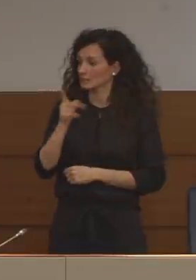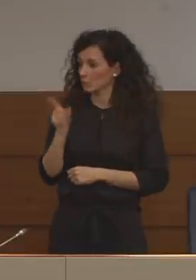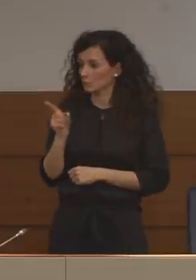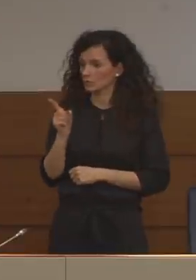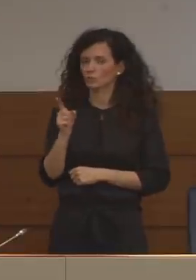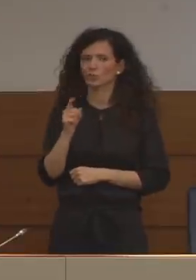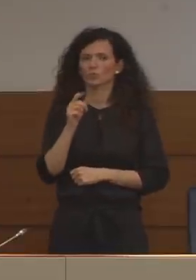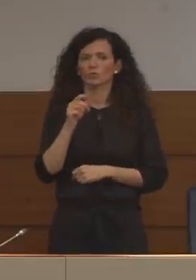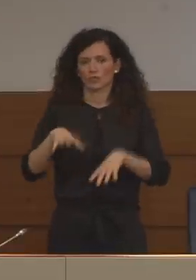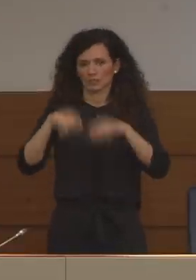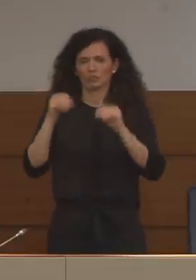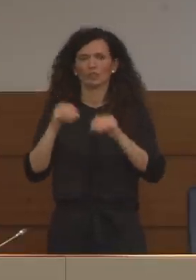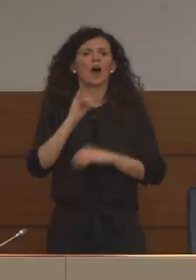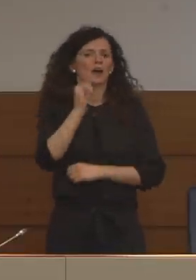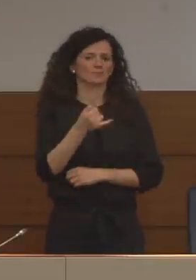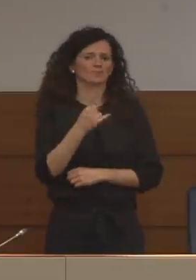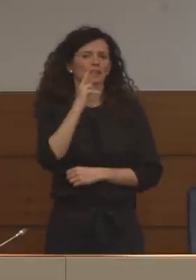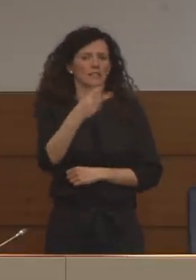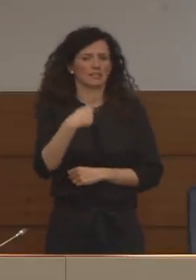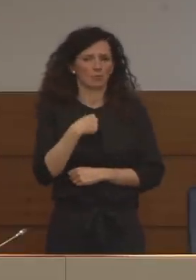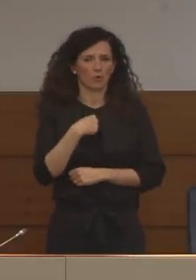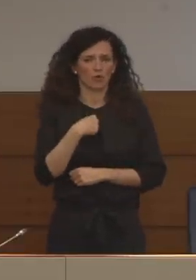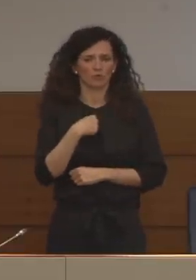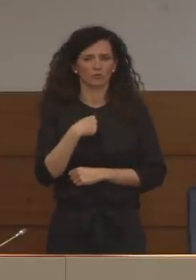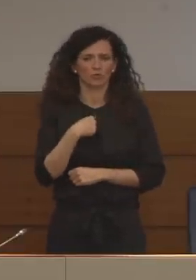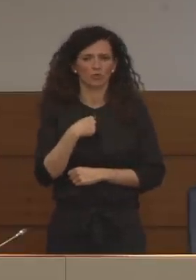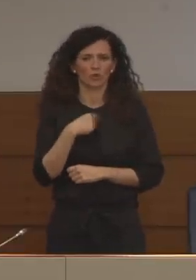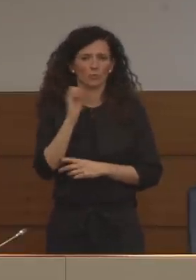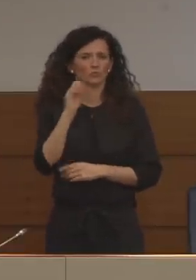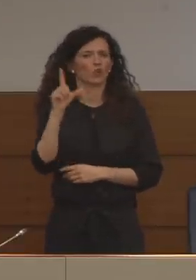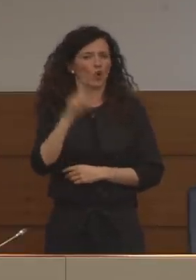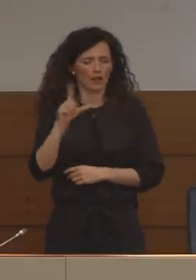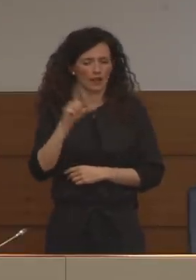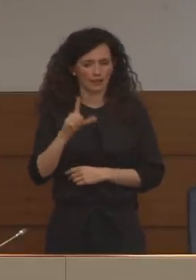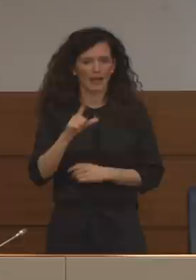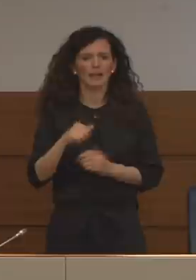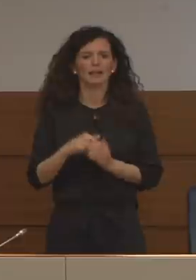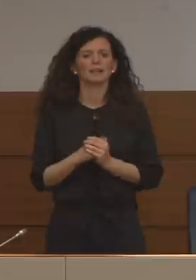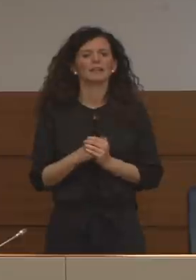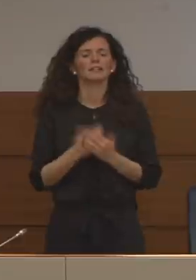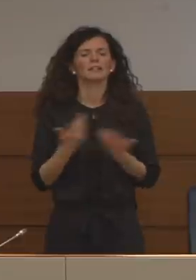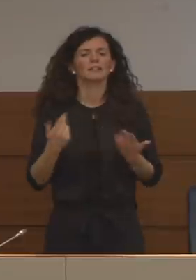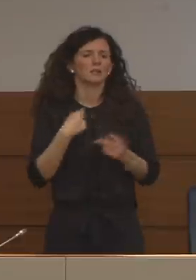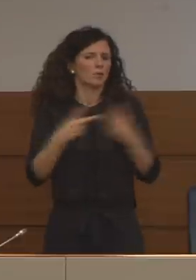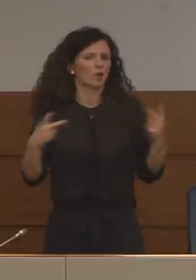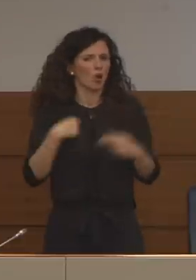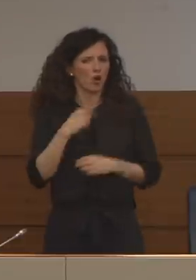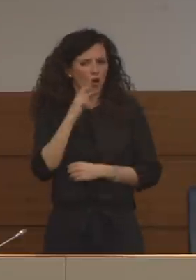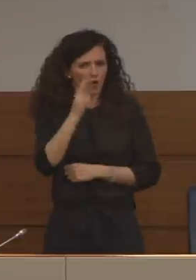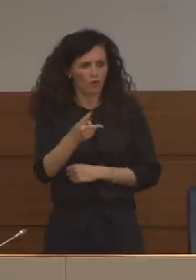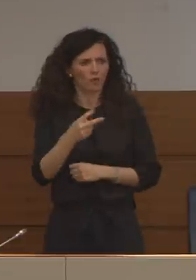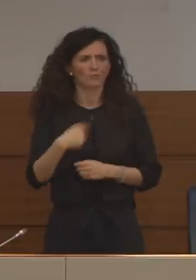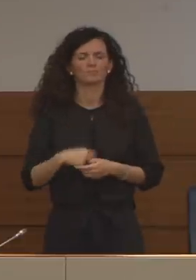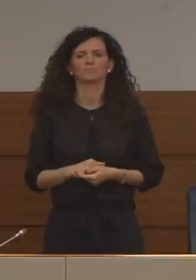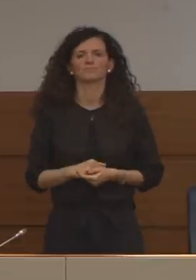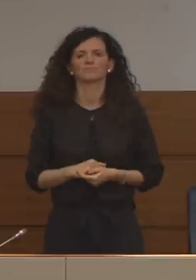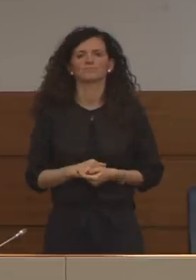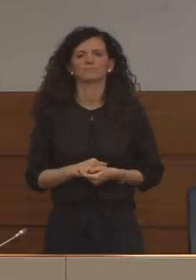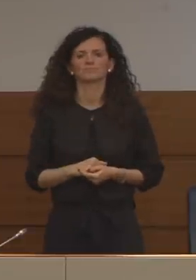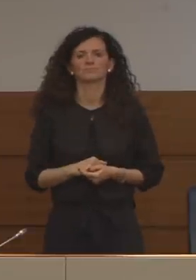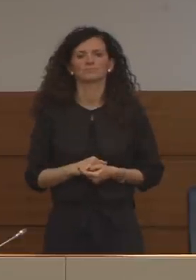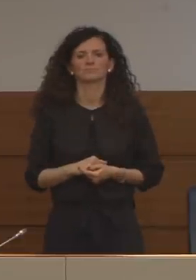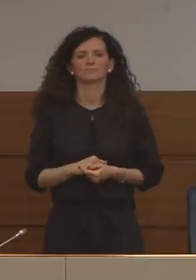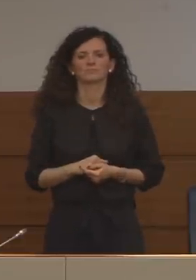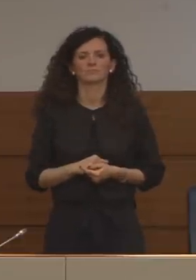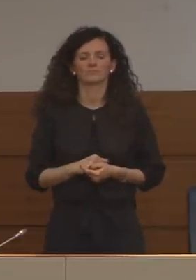sì sulla prima parte prova a dare io una risposta è chiaro